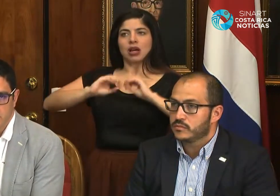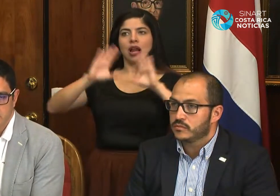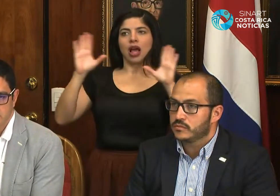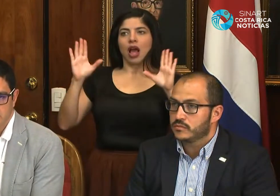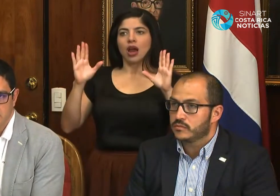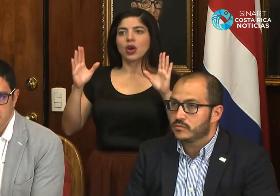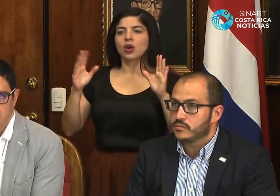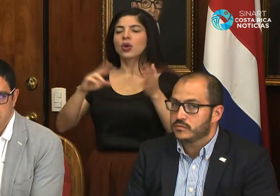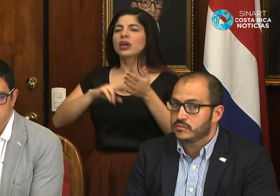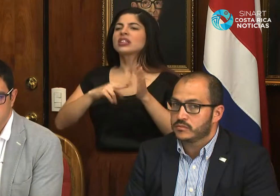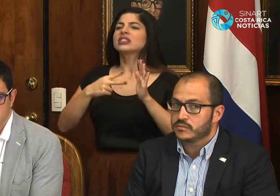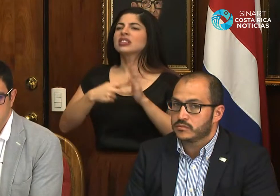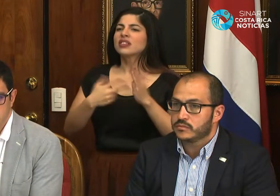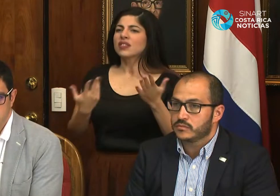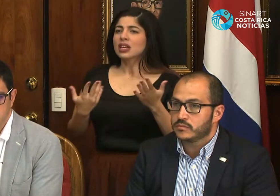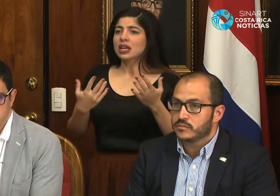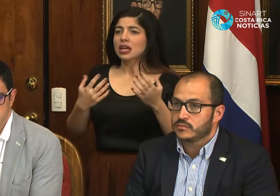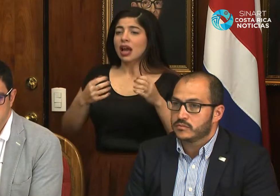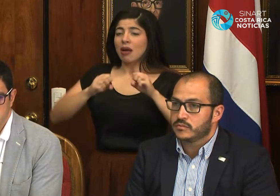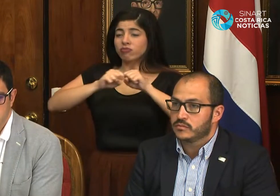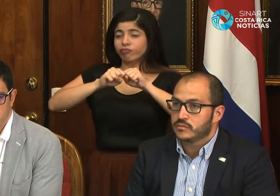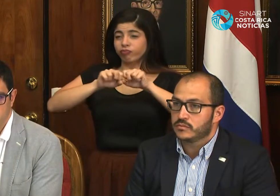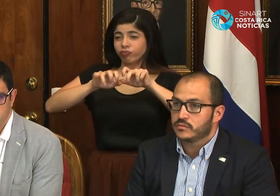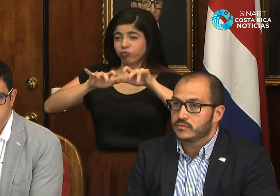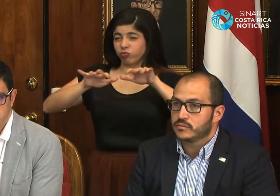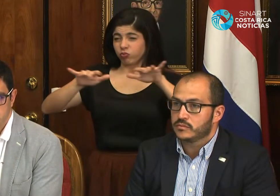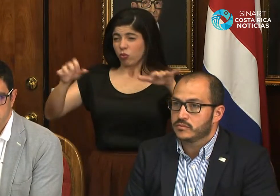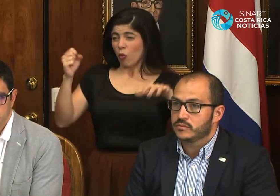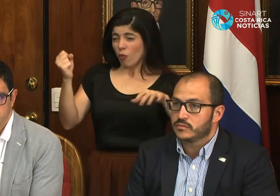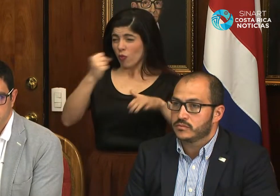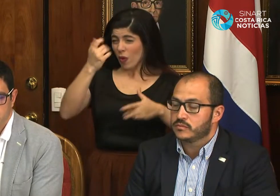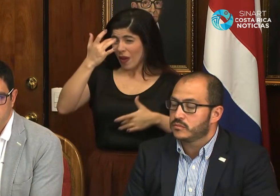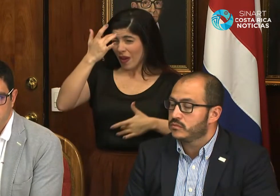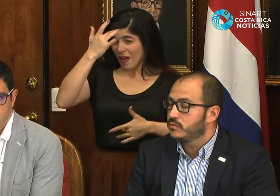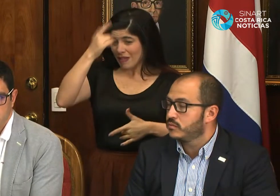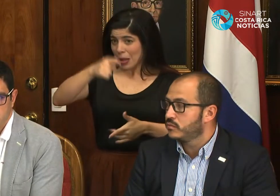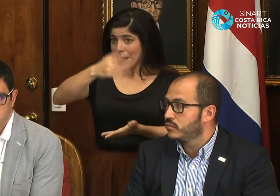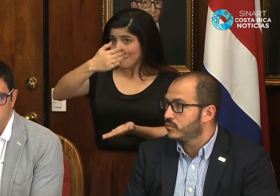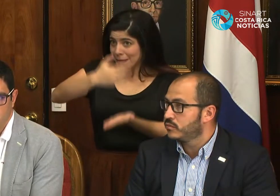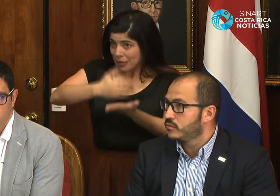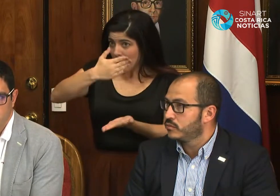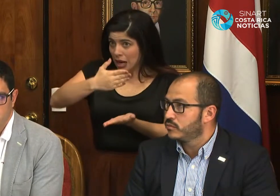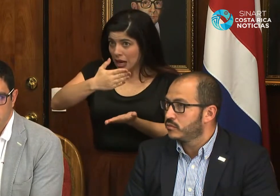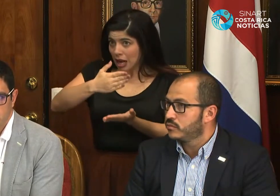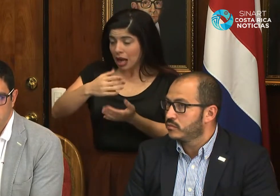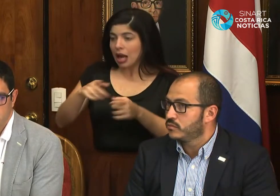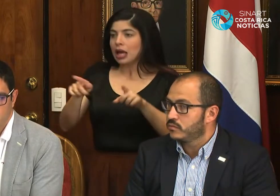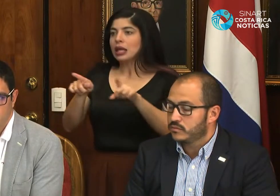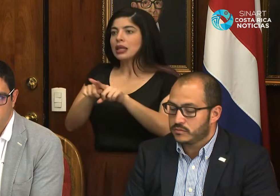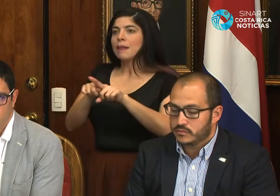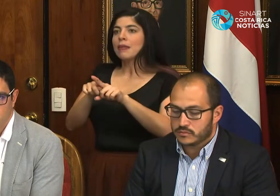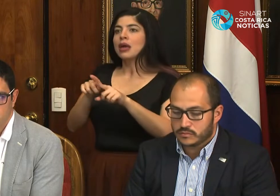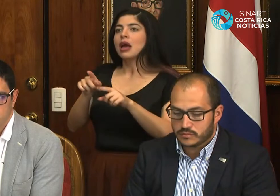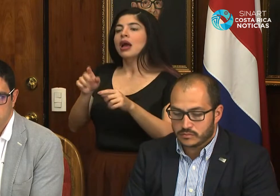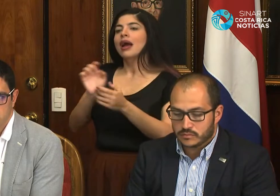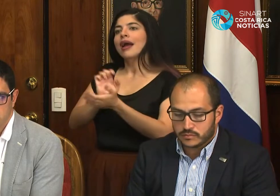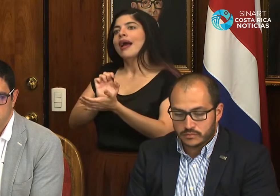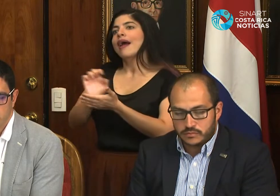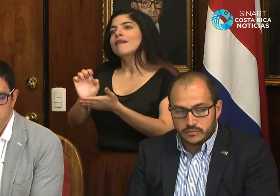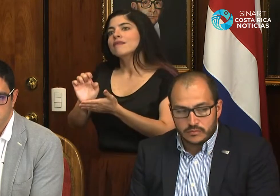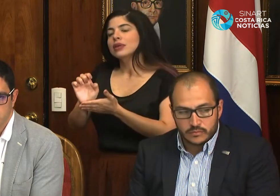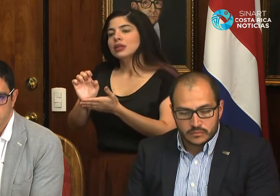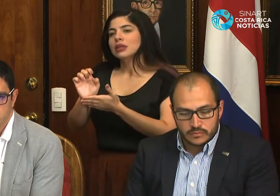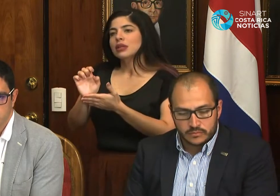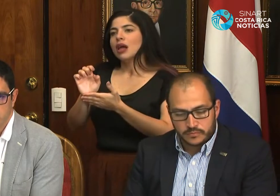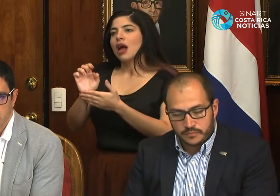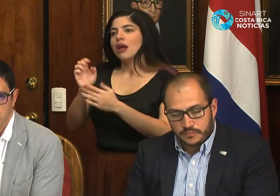entre lo que es detener las olas expansivas abruptas y no provocar